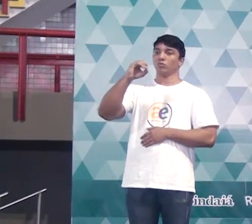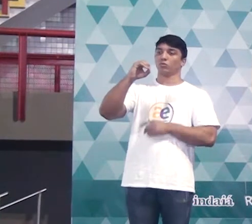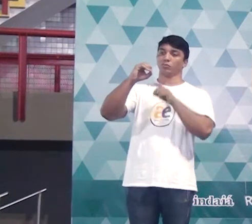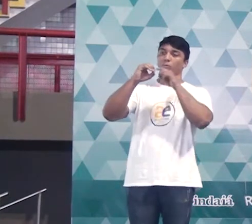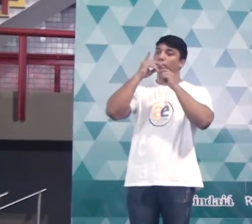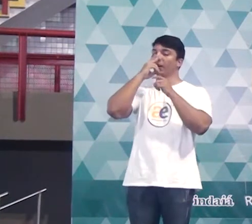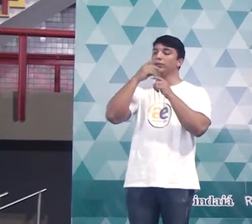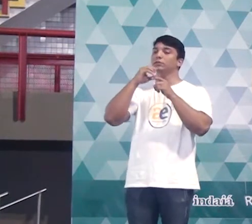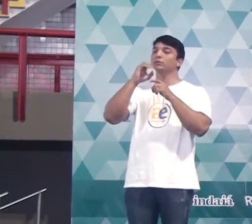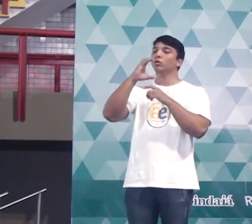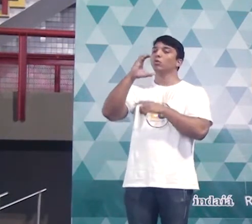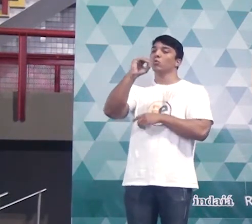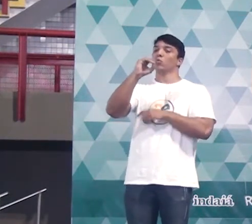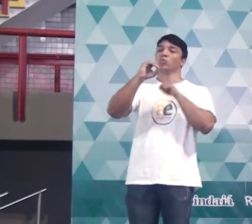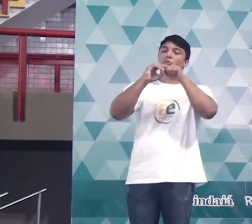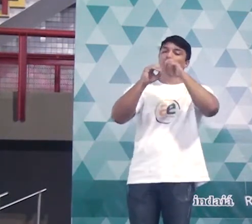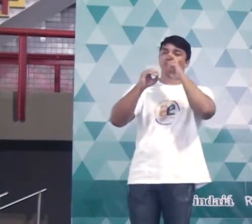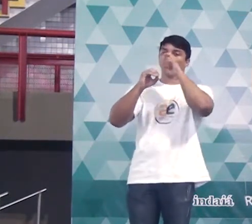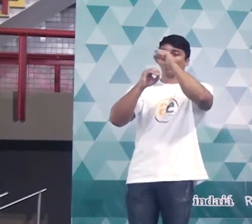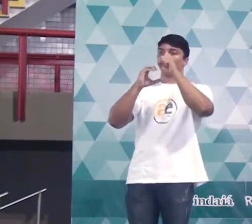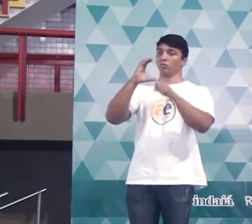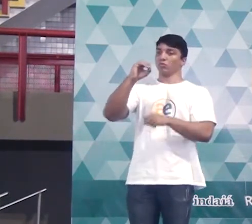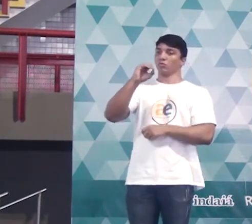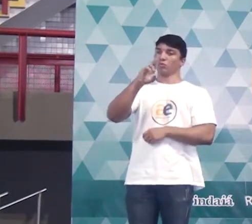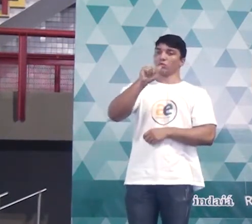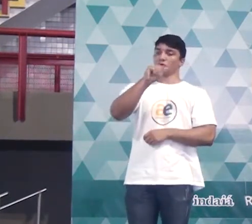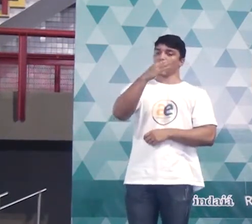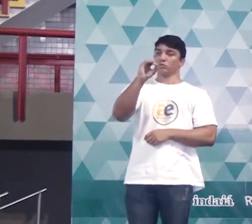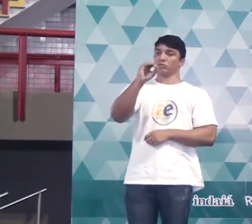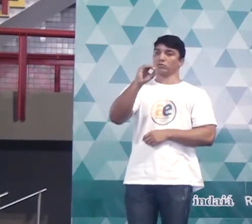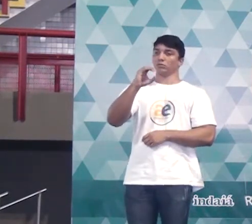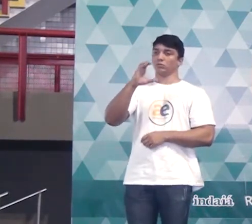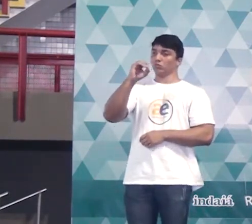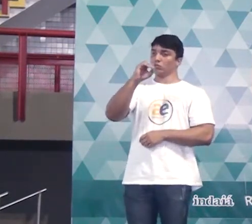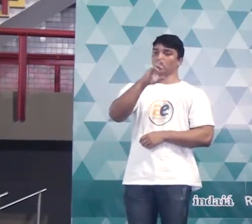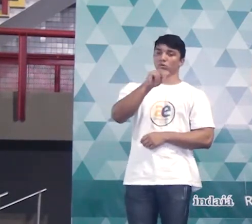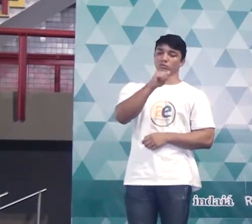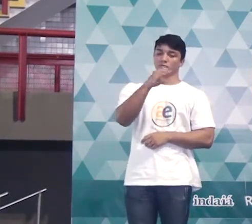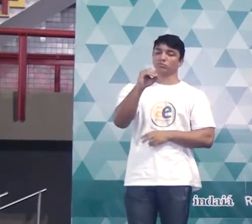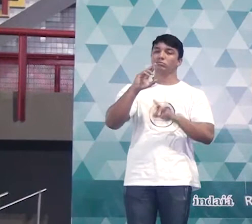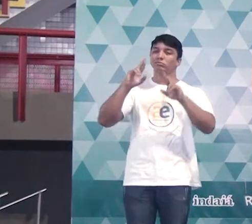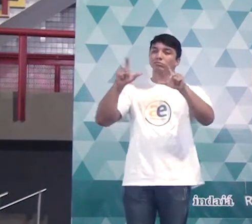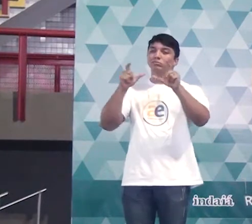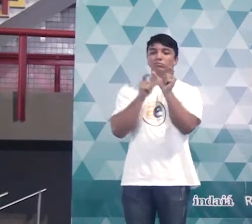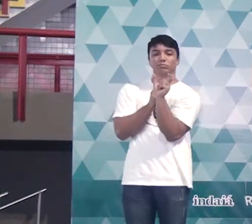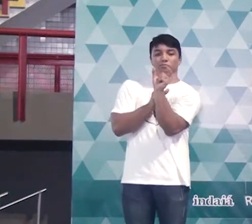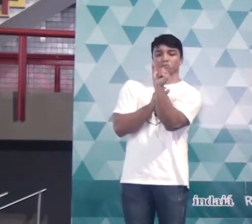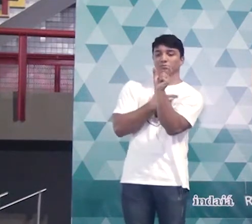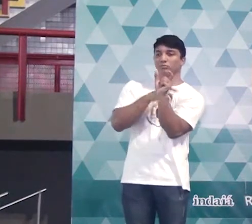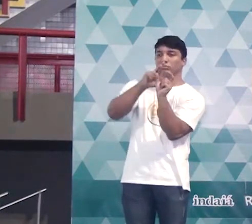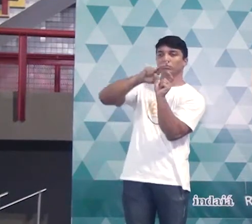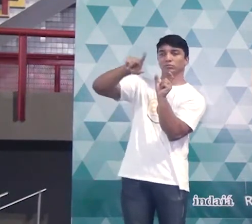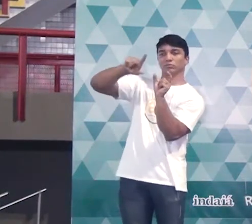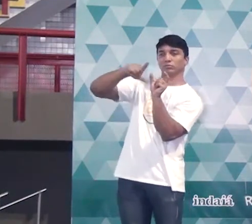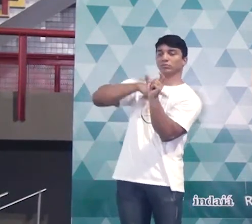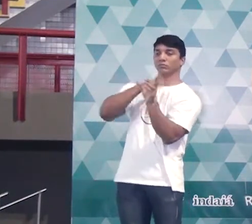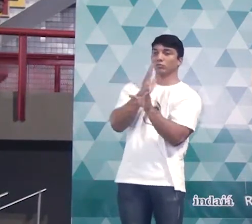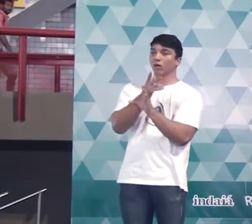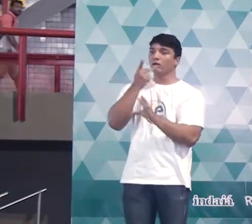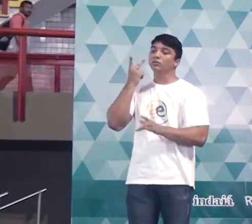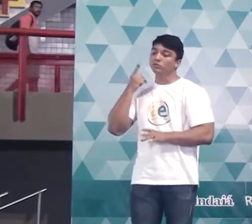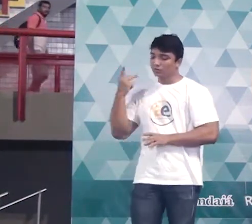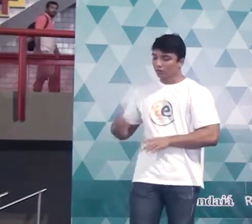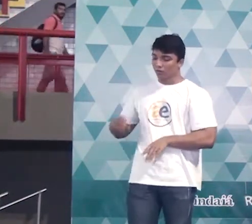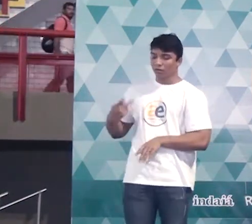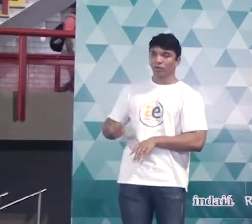Coração. Porque é lá do sudeste. Ela vai falar coração. E você que é cearense